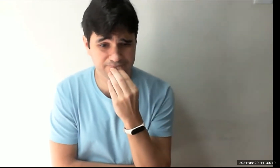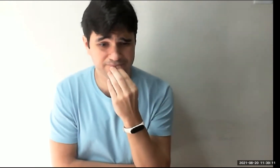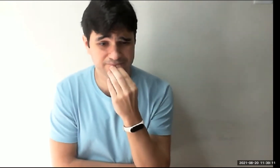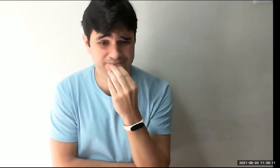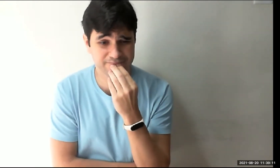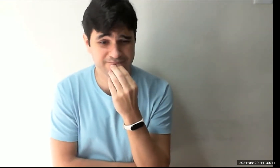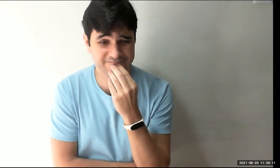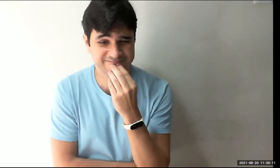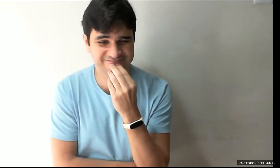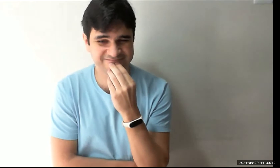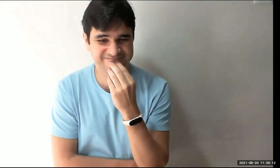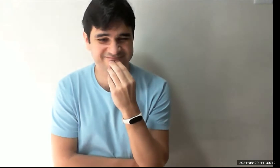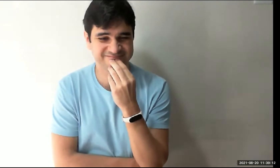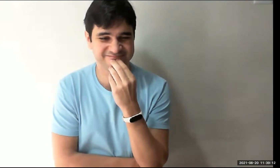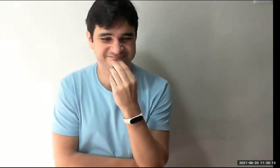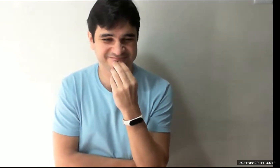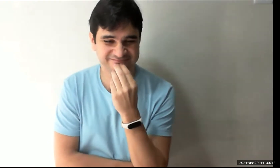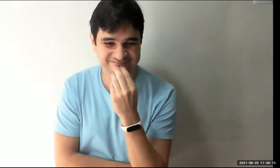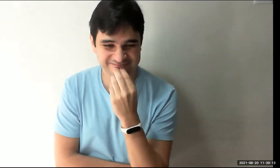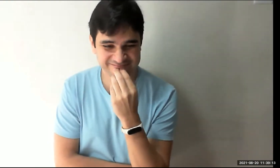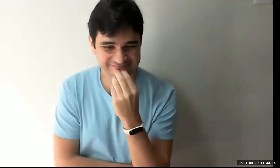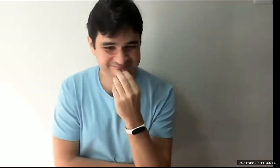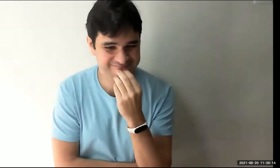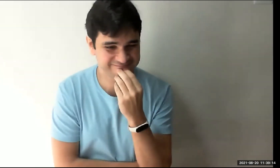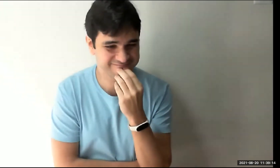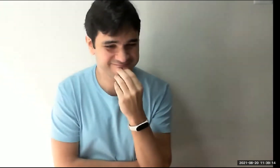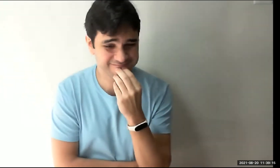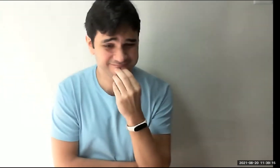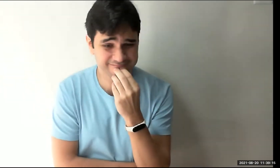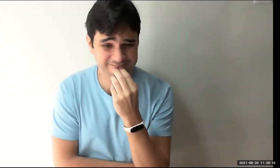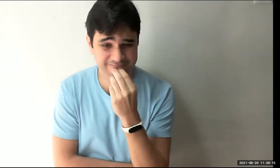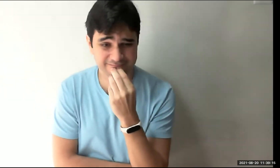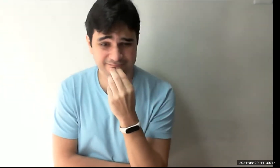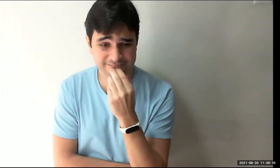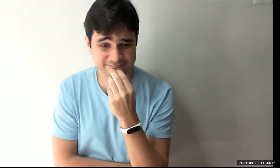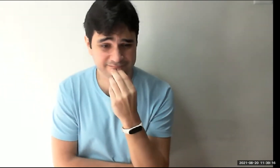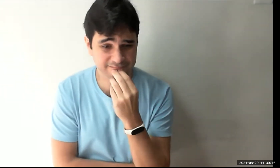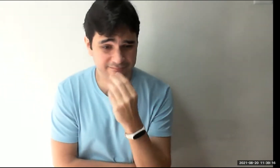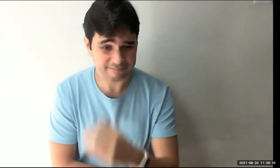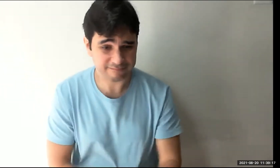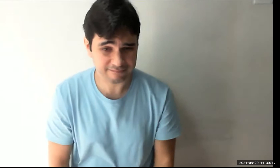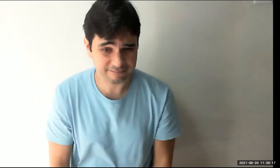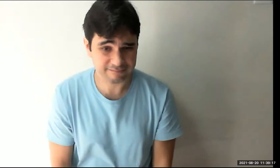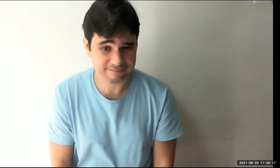os surdos em geral, né? Porque é importante para a saúde. Eu acho que isso tudo, o Eric pode ser uma mola propulsora nessa história